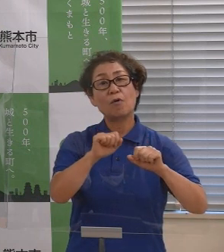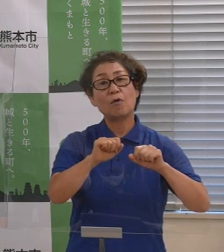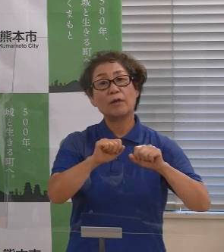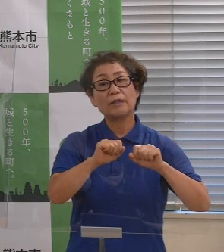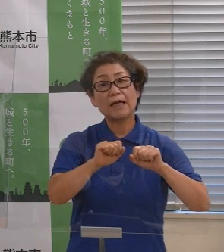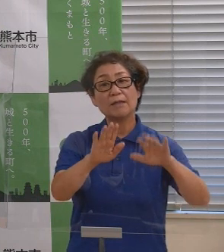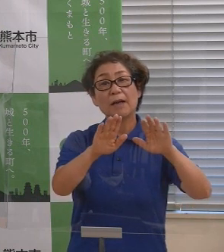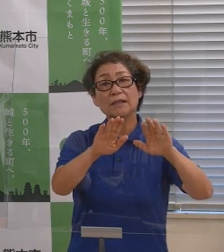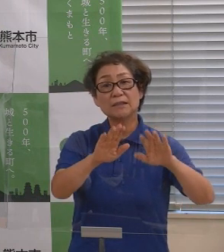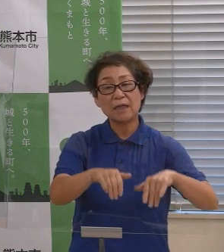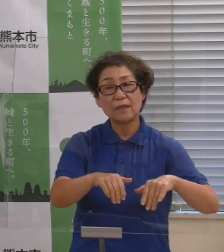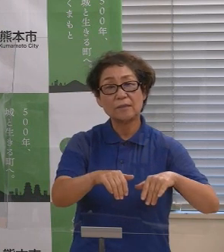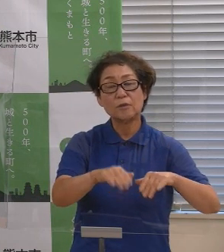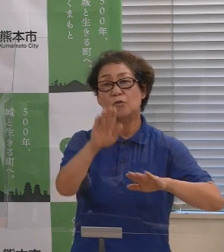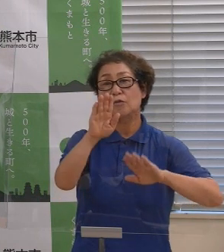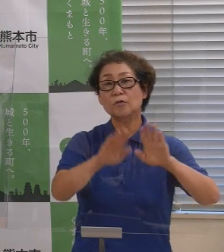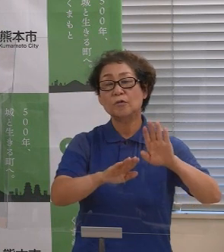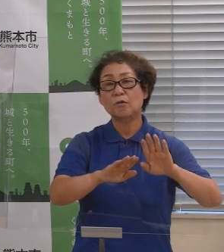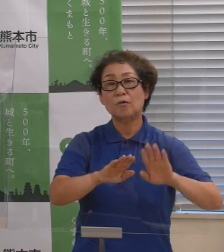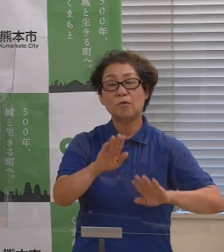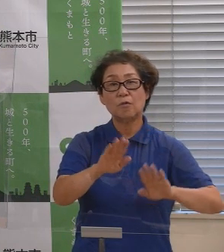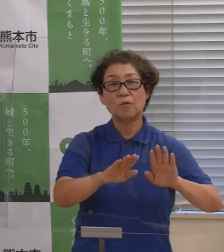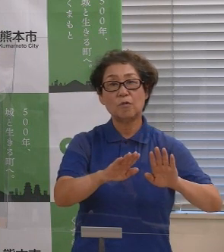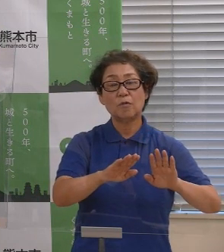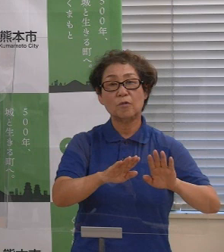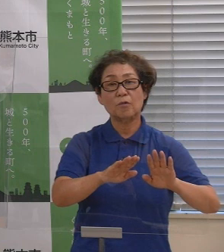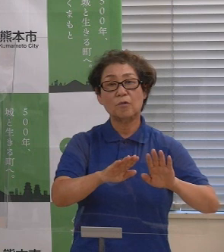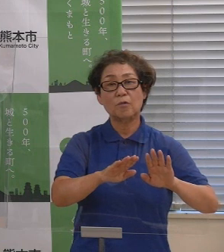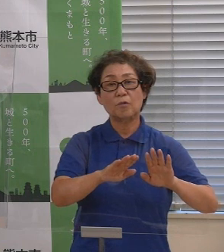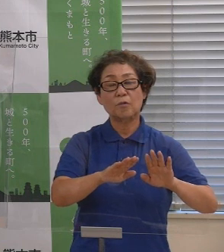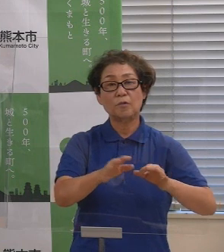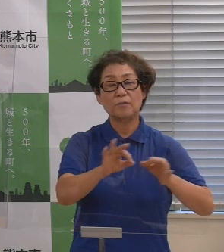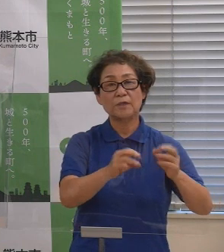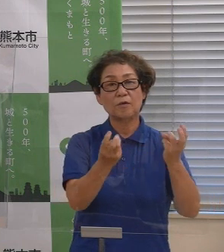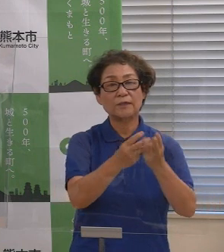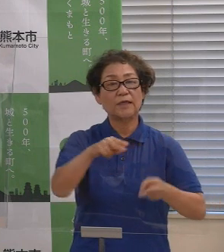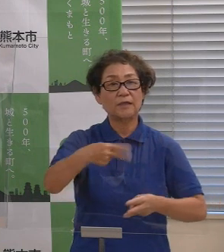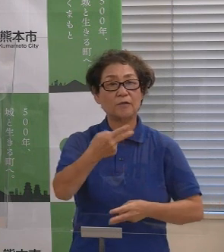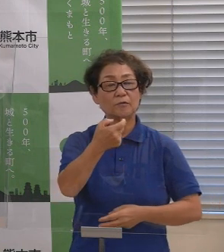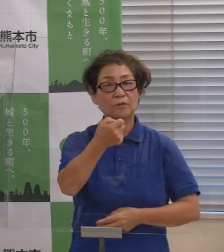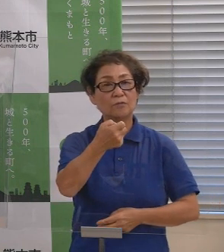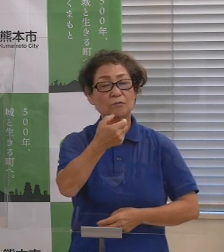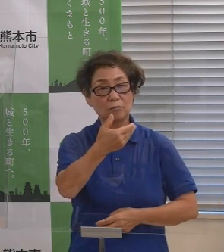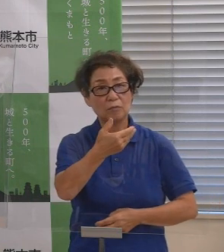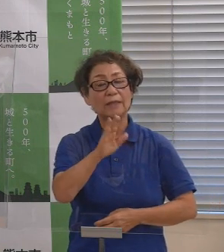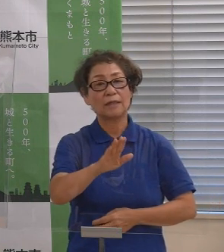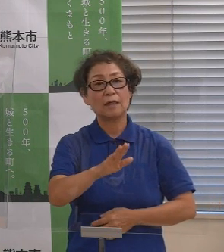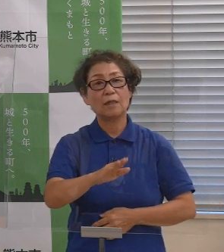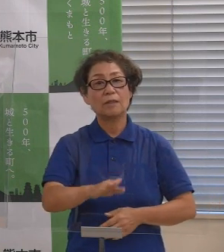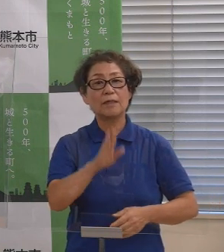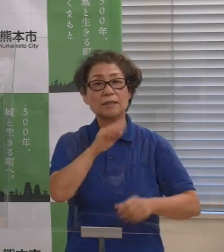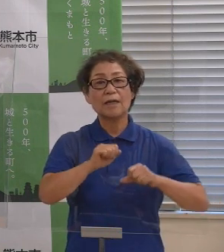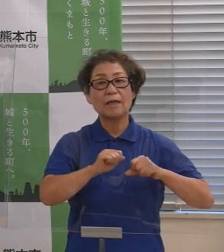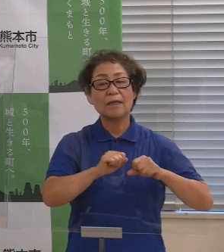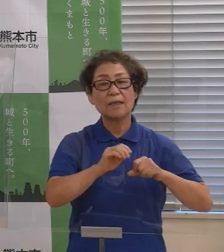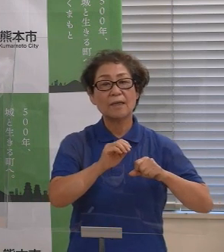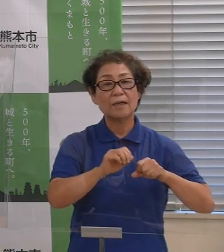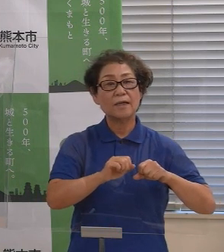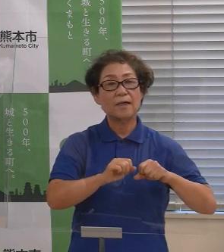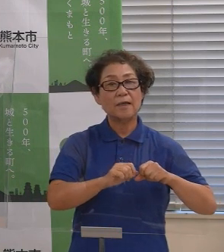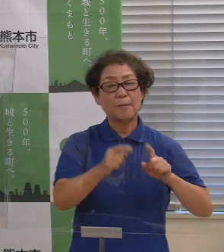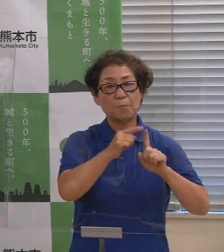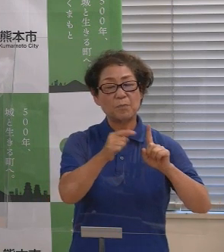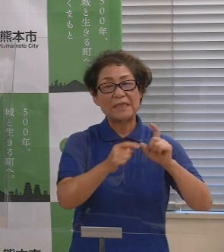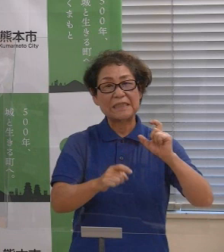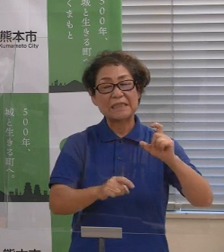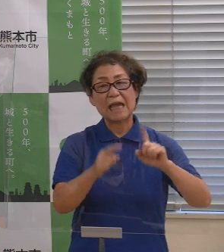たという実施状況とヒアリングをできたお店が292店舗ございます。その中で実施が済んでいるというお店が